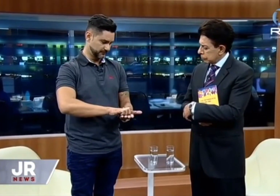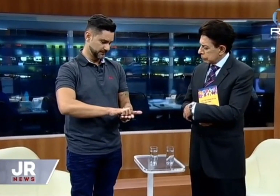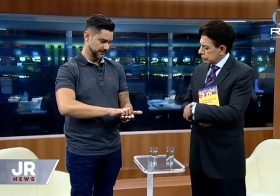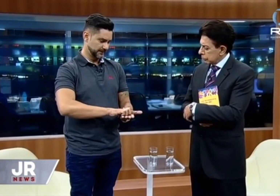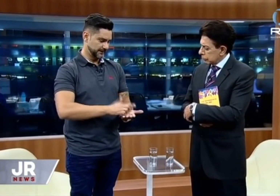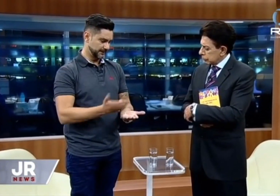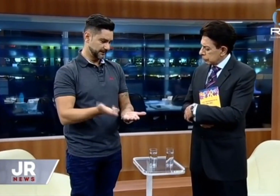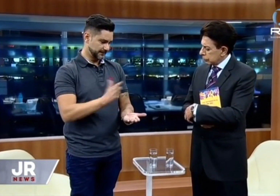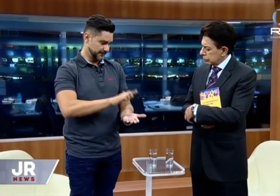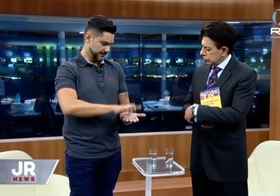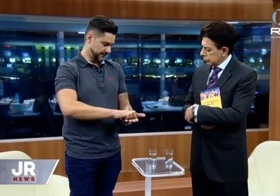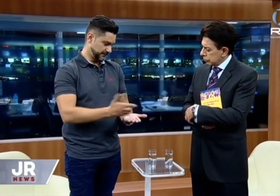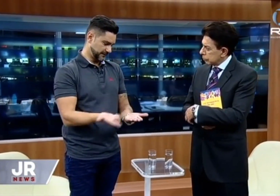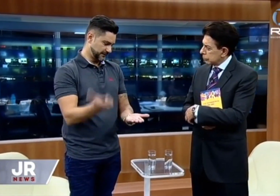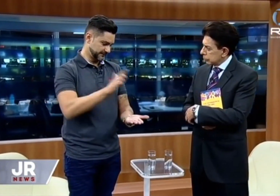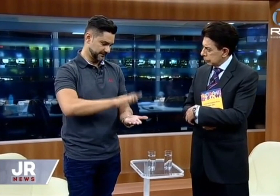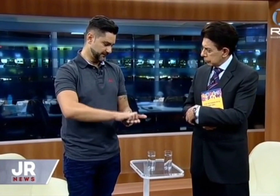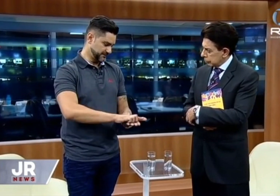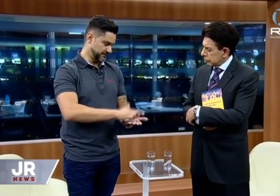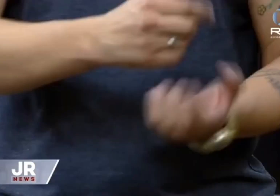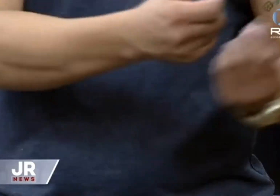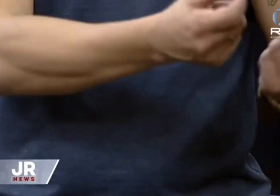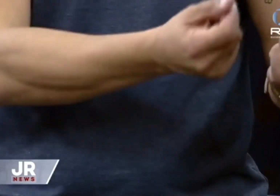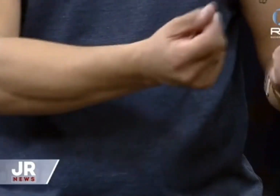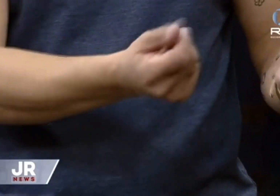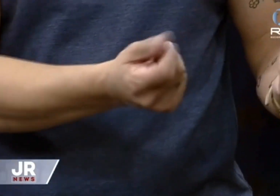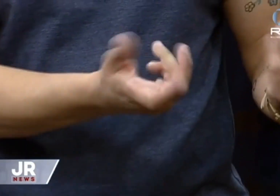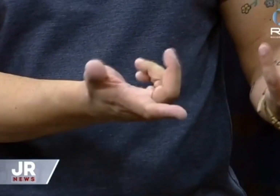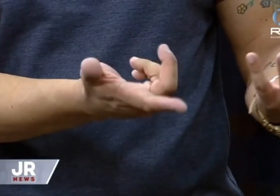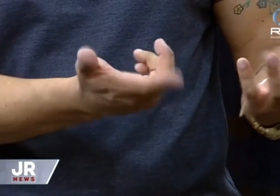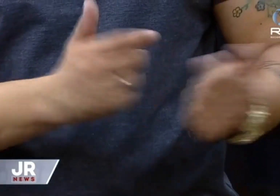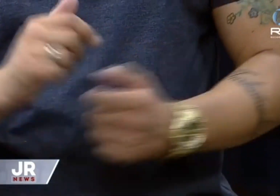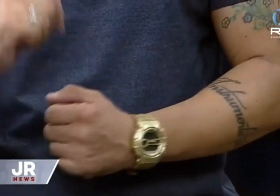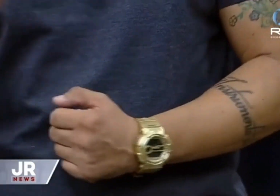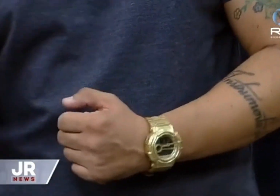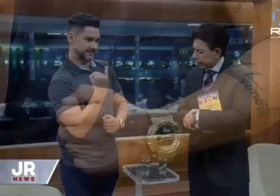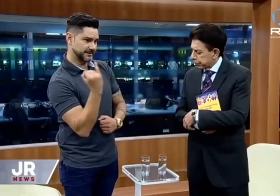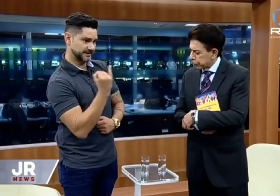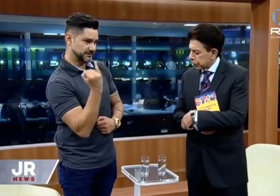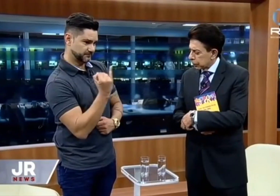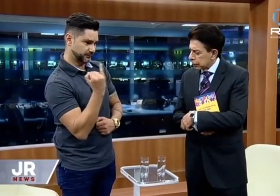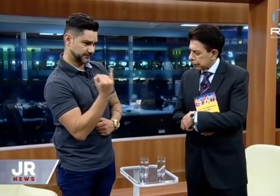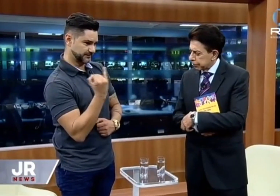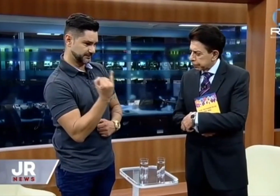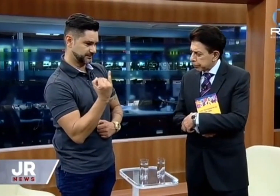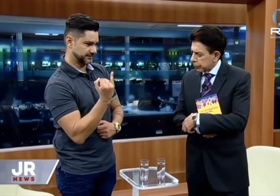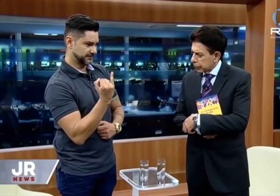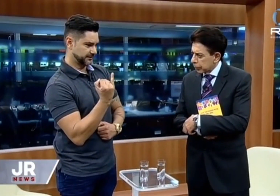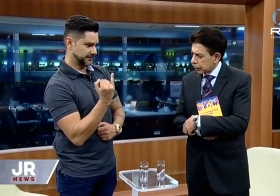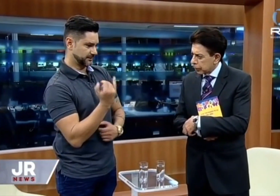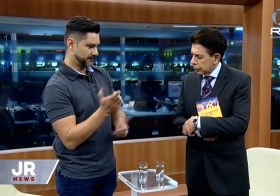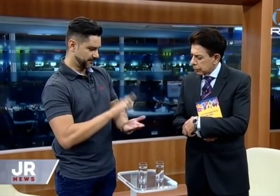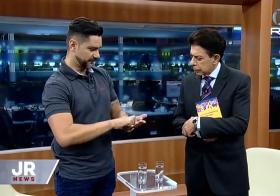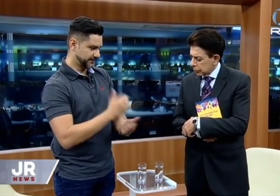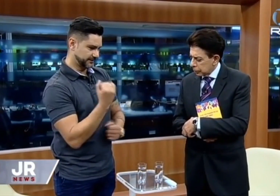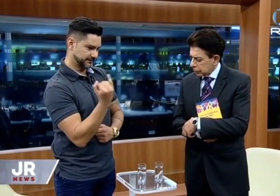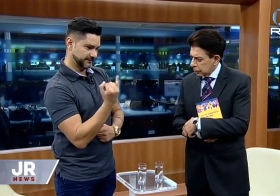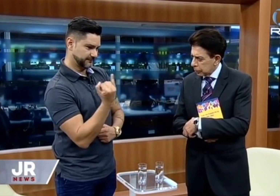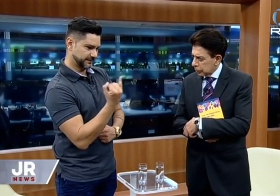papel, esse sinal é de papel. Esse sinal é de papel? De papel. Repete para mim, seria por favor. Importante. Então, papel aqui tem